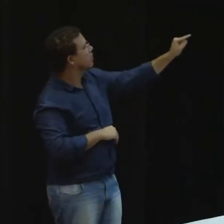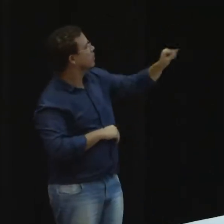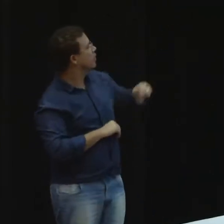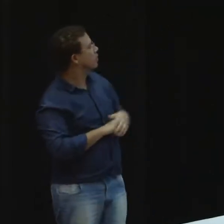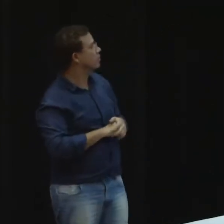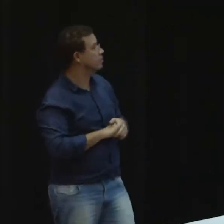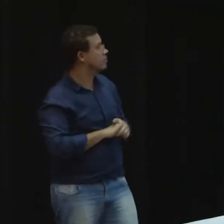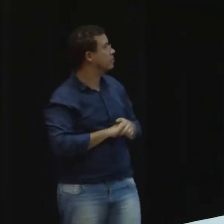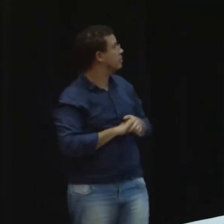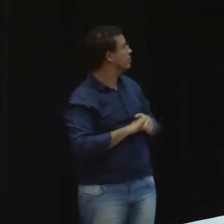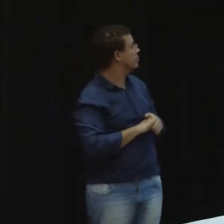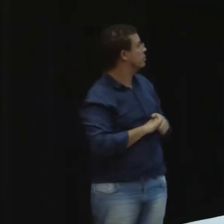psicanálise,